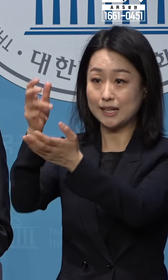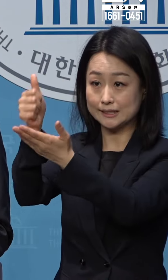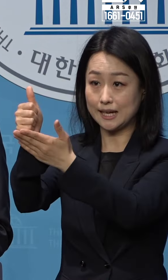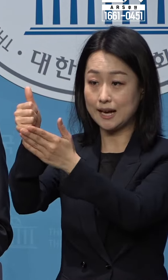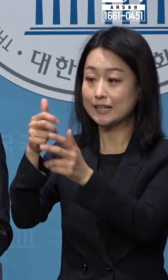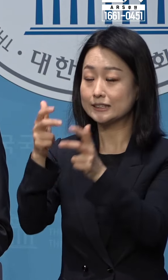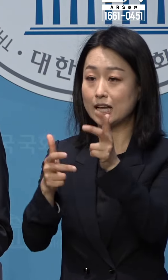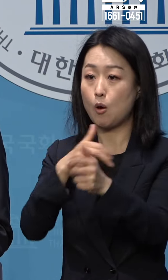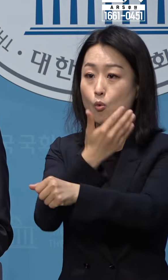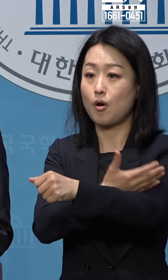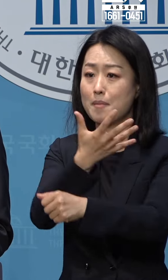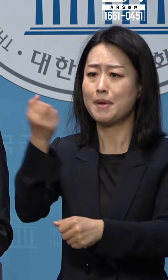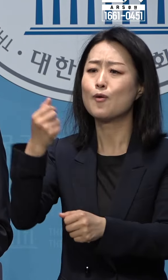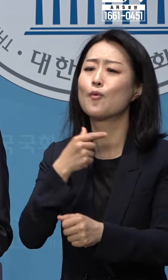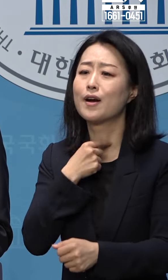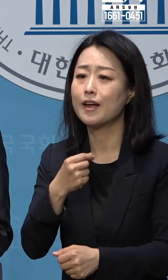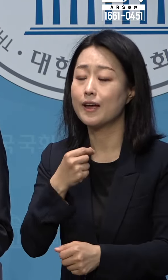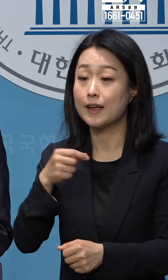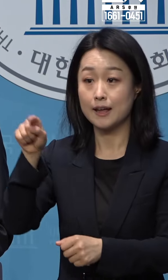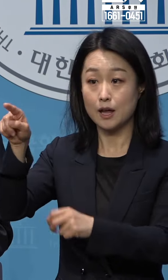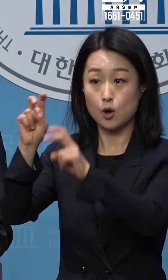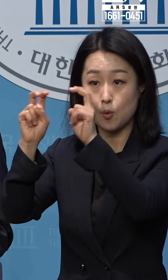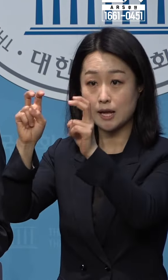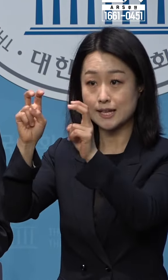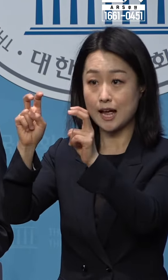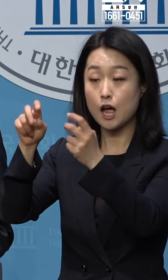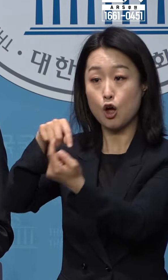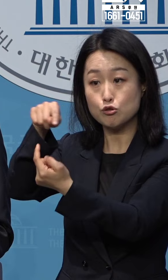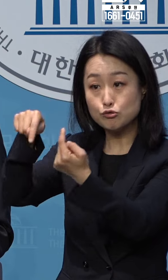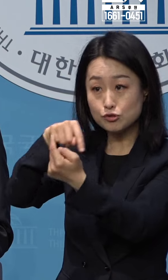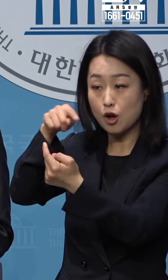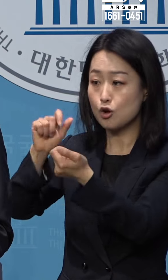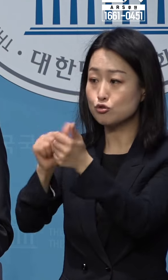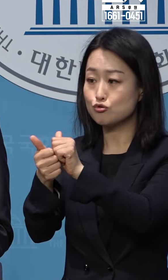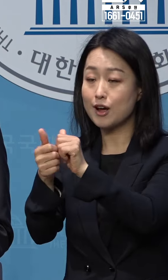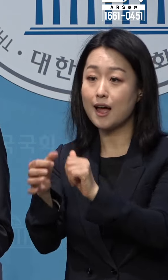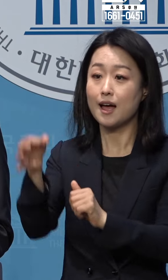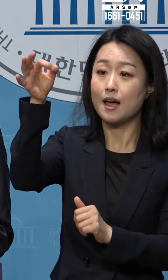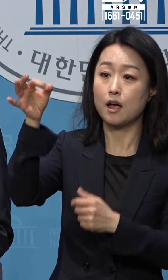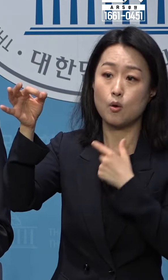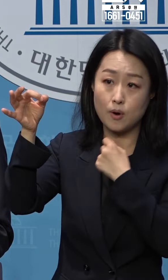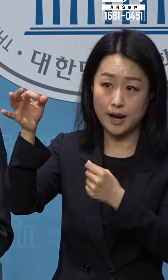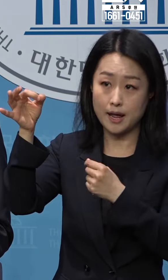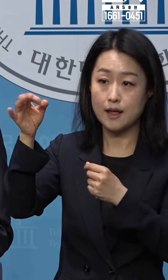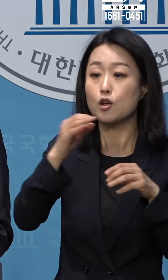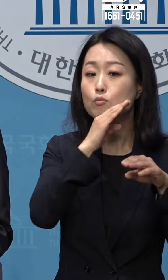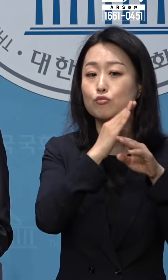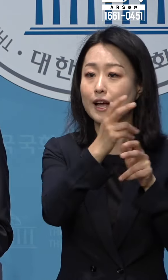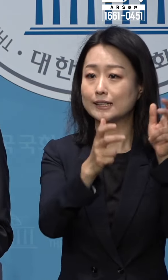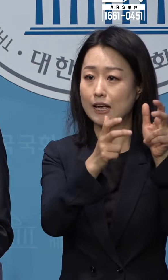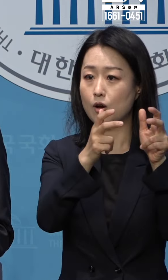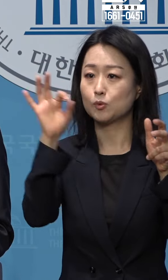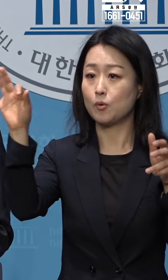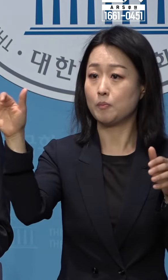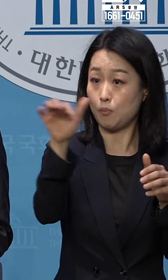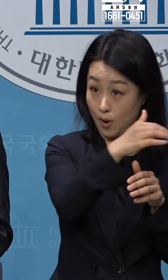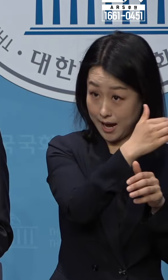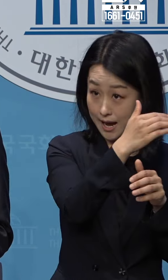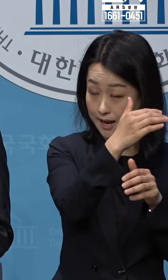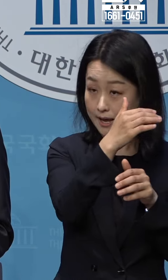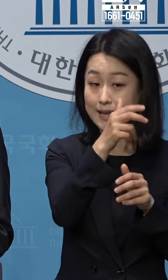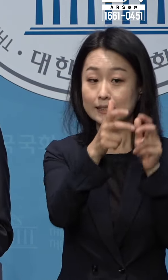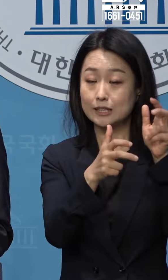사업권을 받기 위하여 그리고 쌍방울 그룹 회사들의 주가를 보양하기 위하여 대북 사업을 추진하면서 그